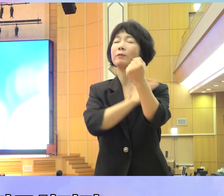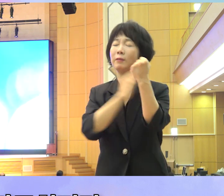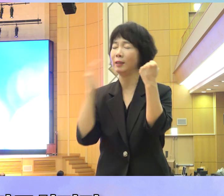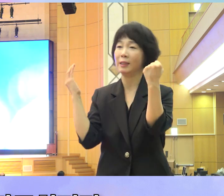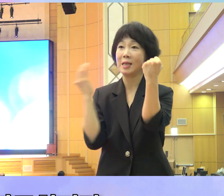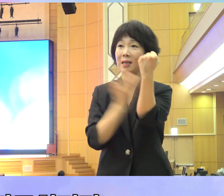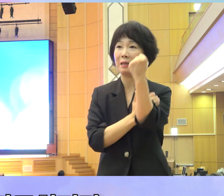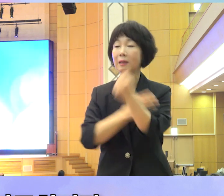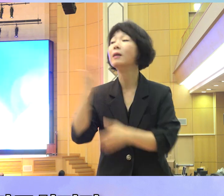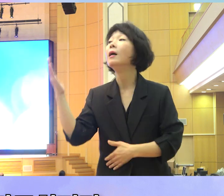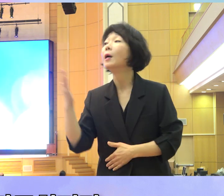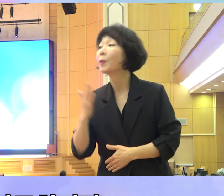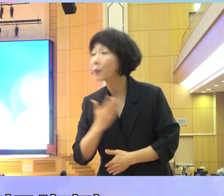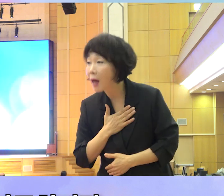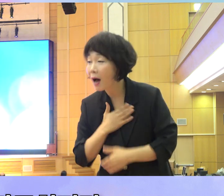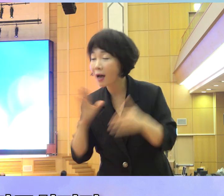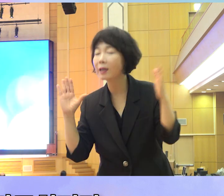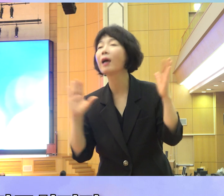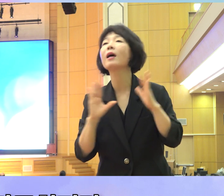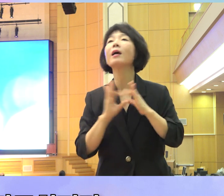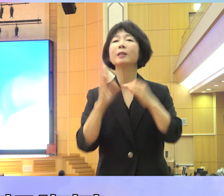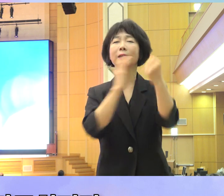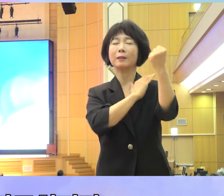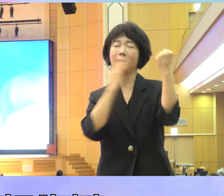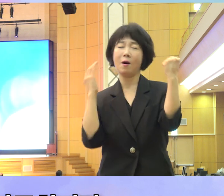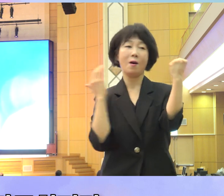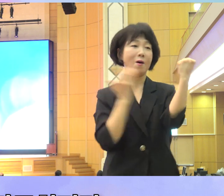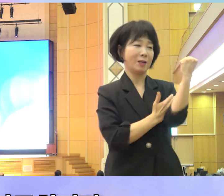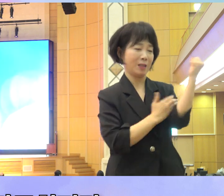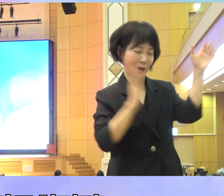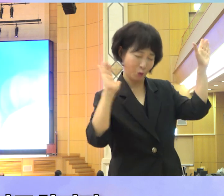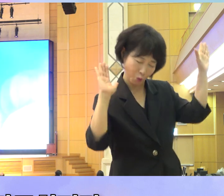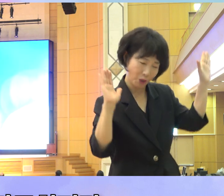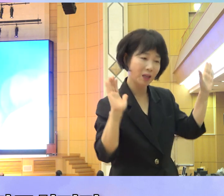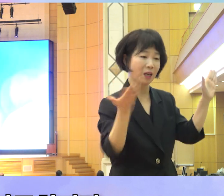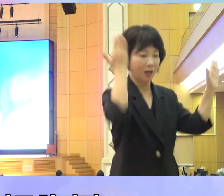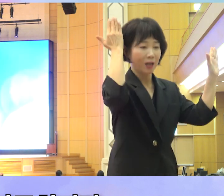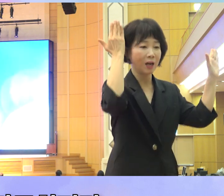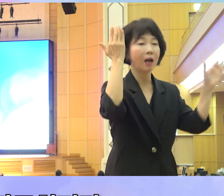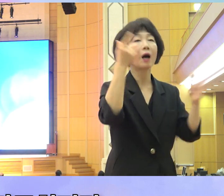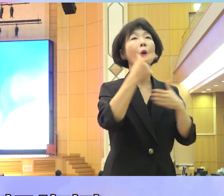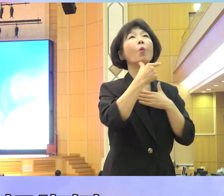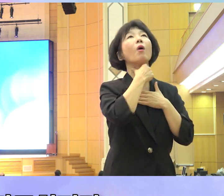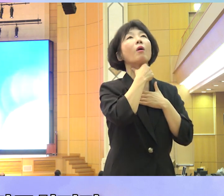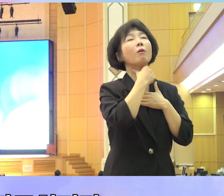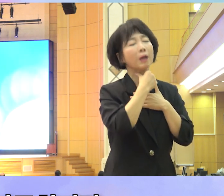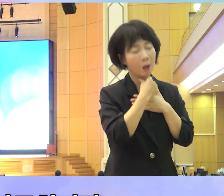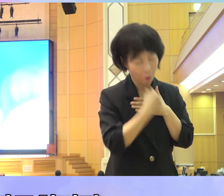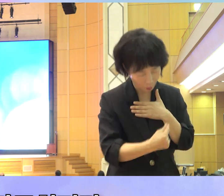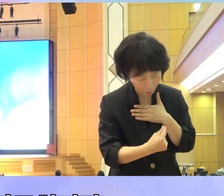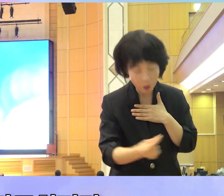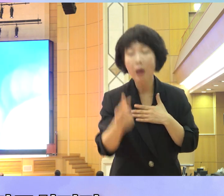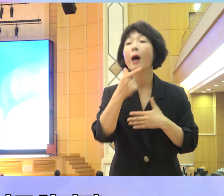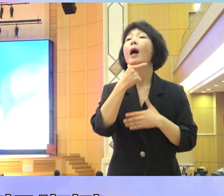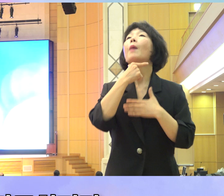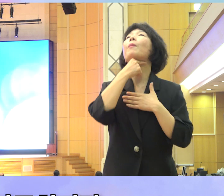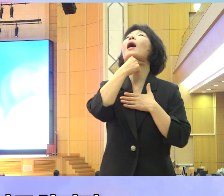성령님의 권능이 나의 능력이 되길